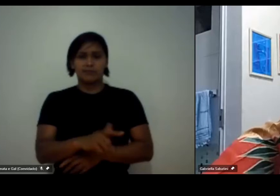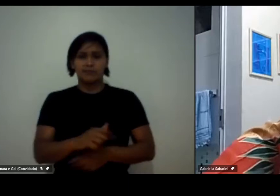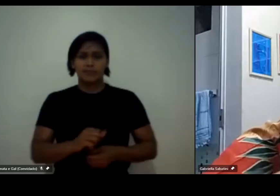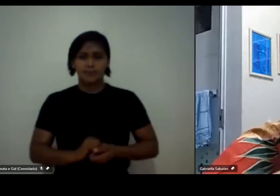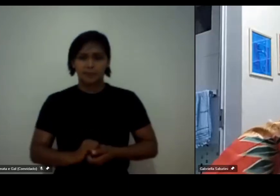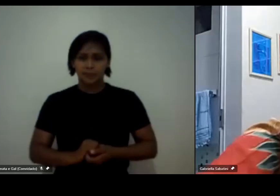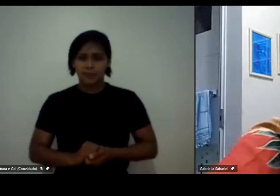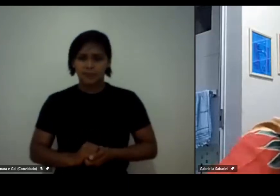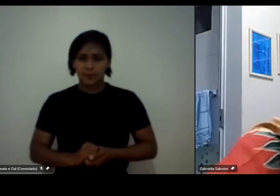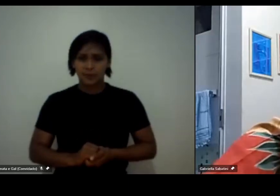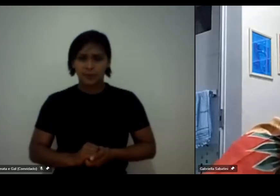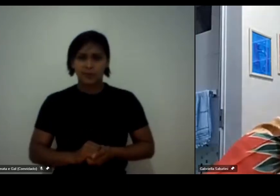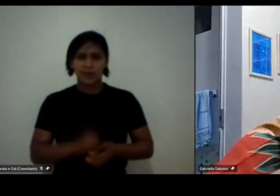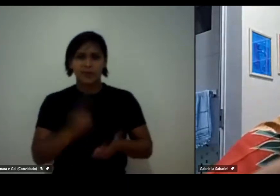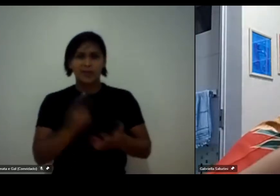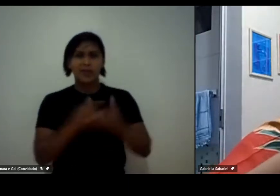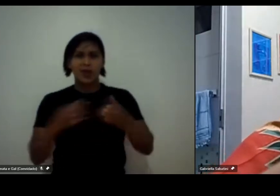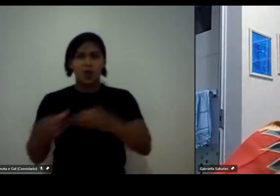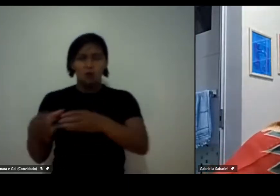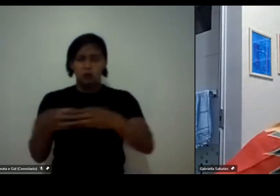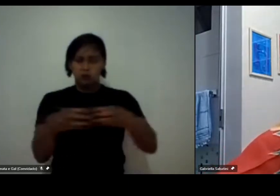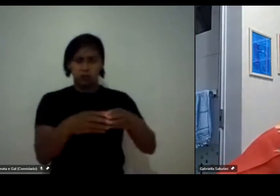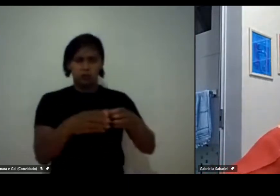dor que apenas é uma dor coletiva.